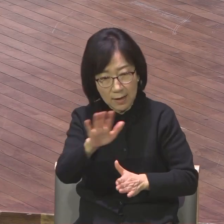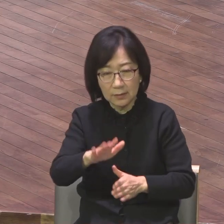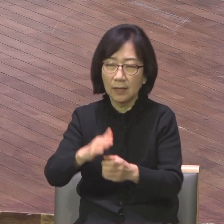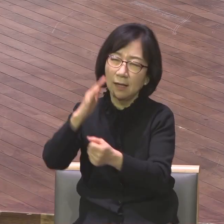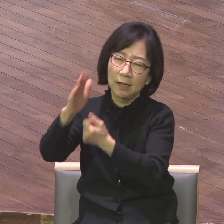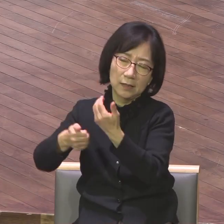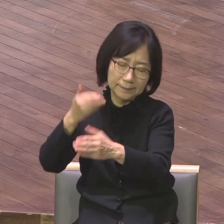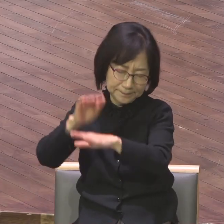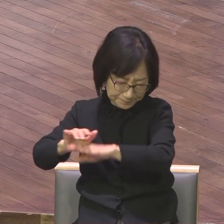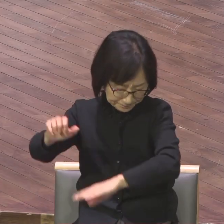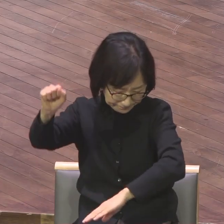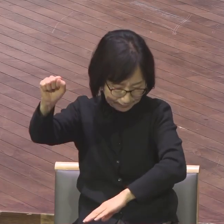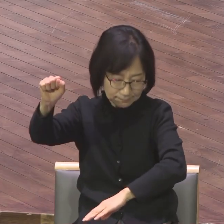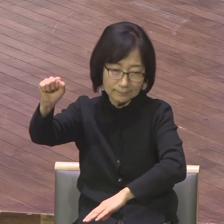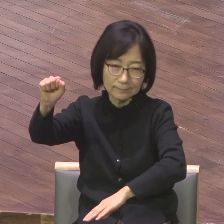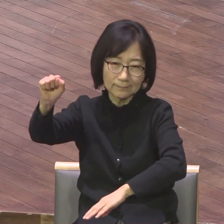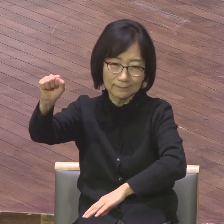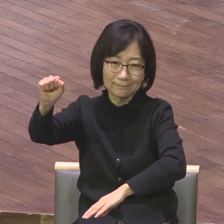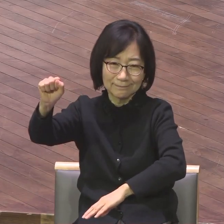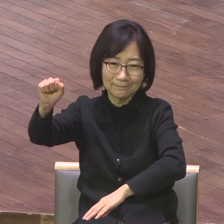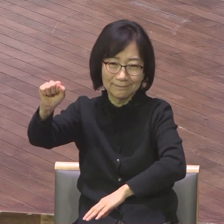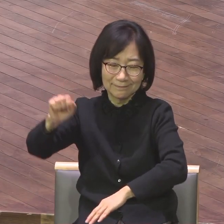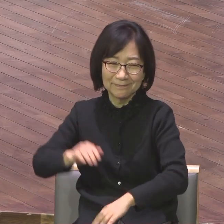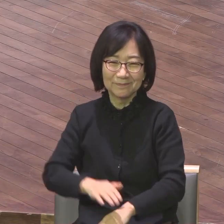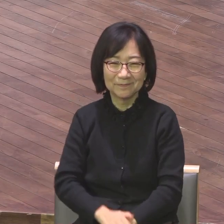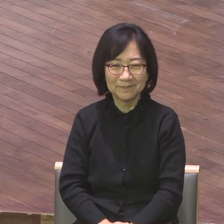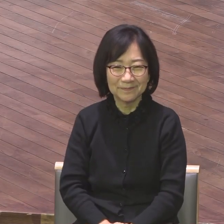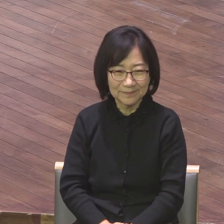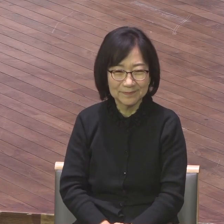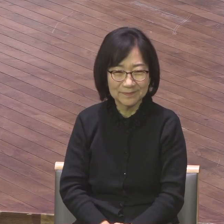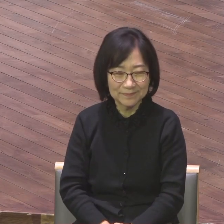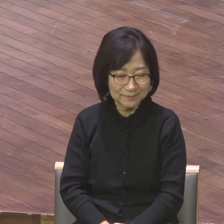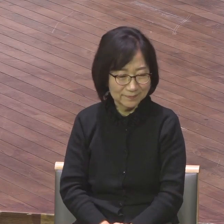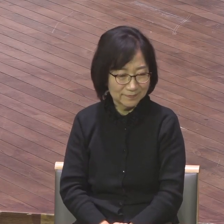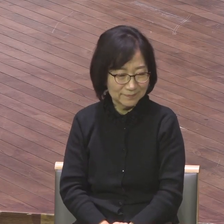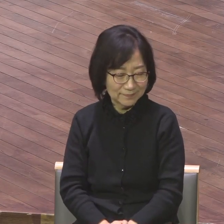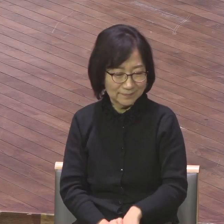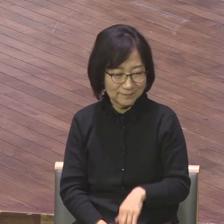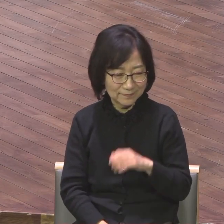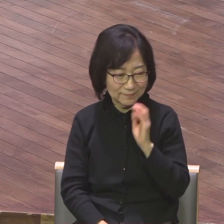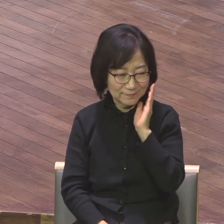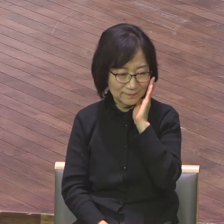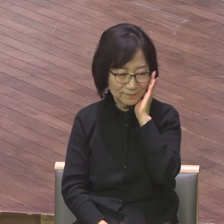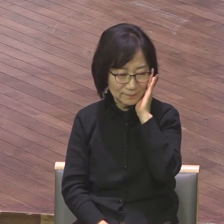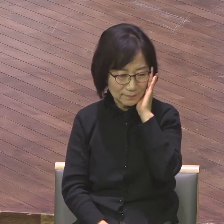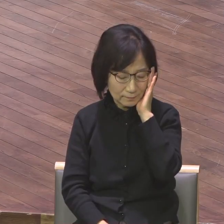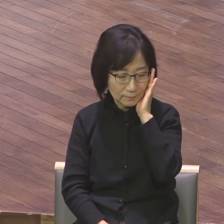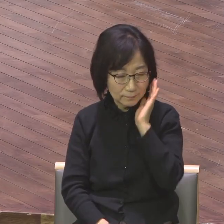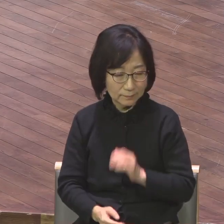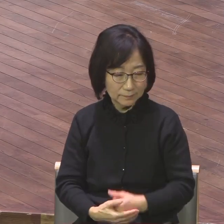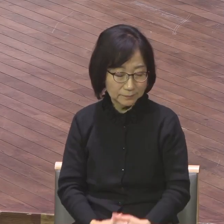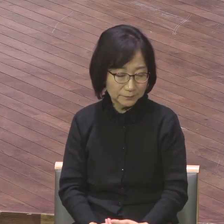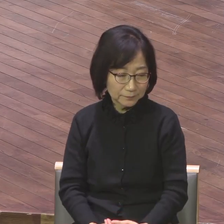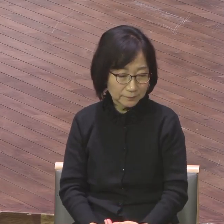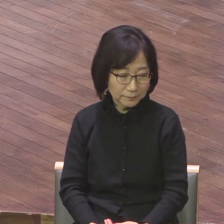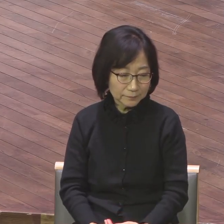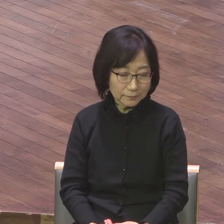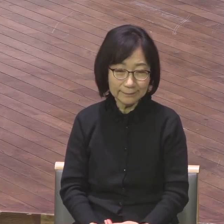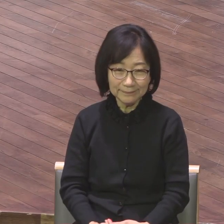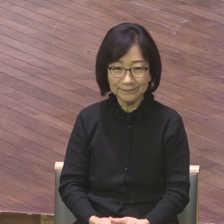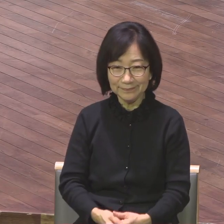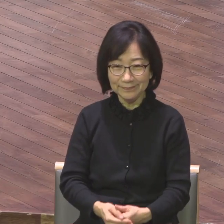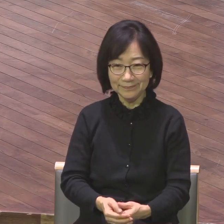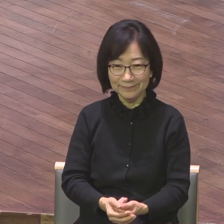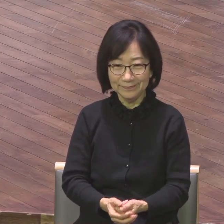거예요. 남은 보기 쉽죠. 근데 자기는 보기 힘들어요. 자기 자신을 평가하기 힘들어요. 당시